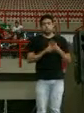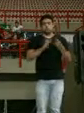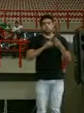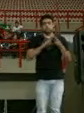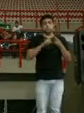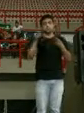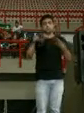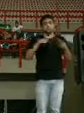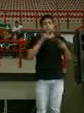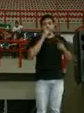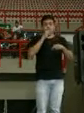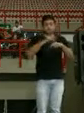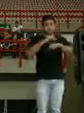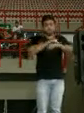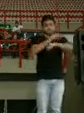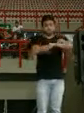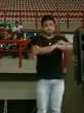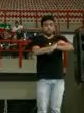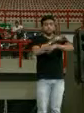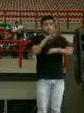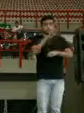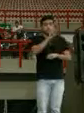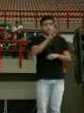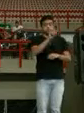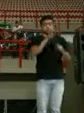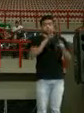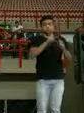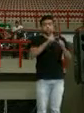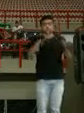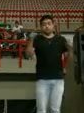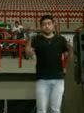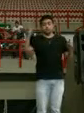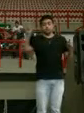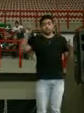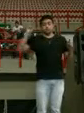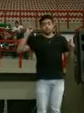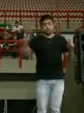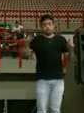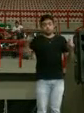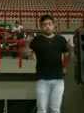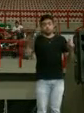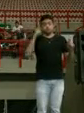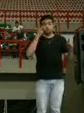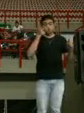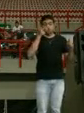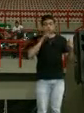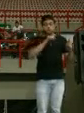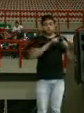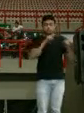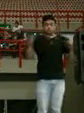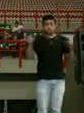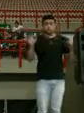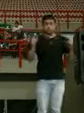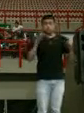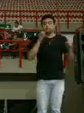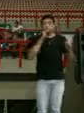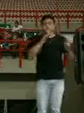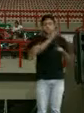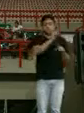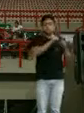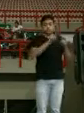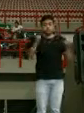tabela está dizendo que o sapo vai de 50 para 10 mil. Vá na linhazinha correta aí, ó. Está indo